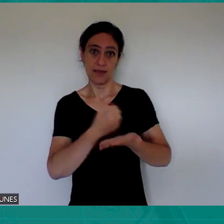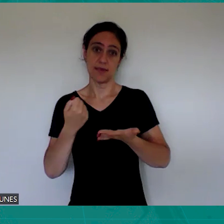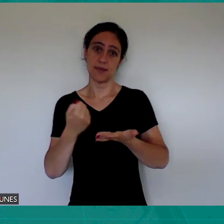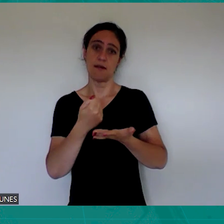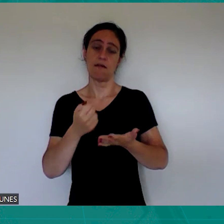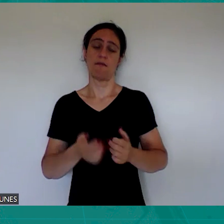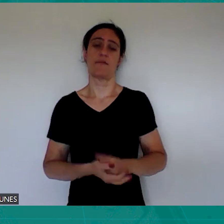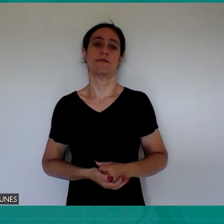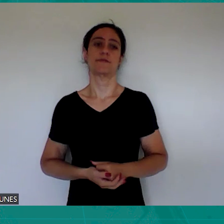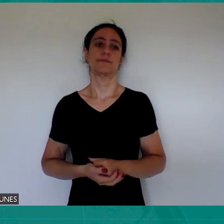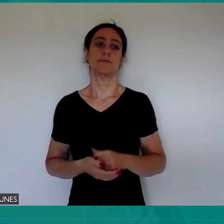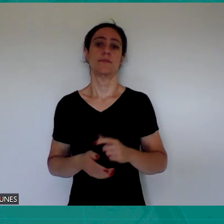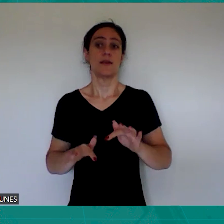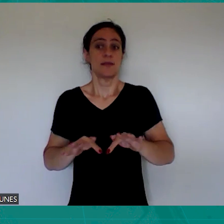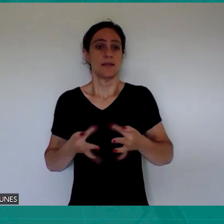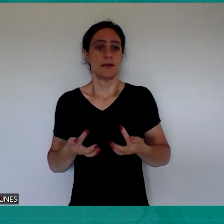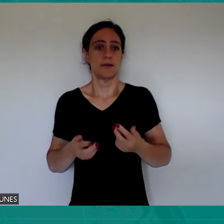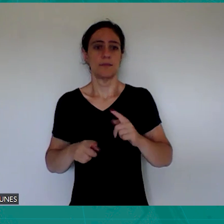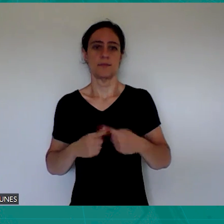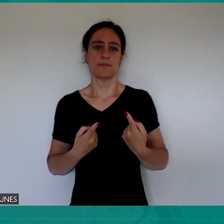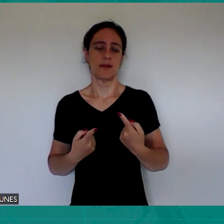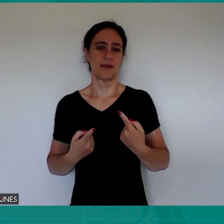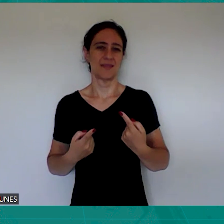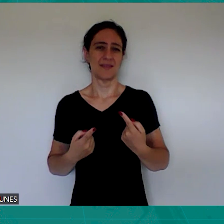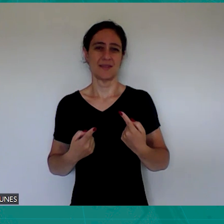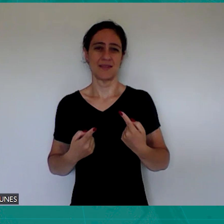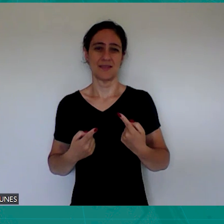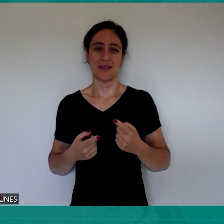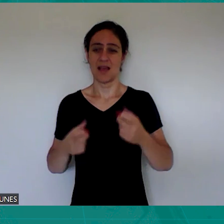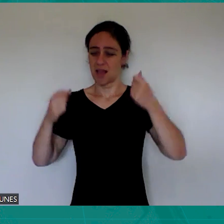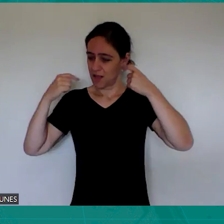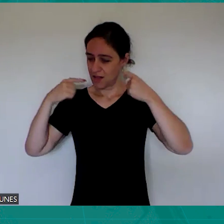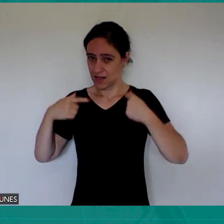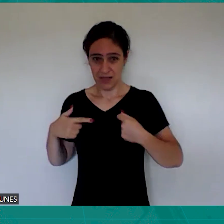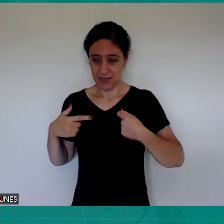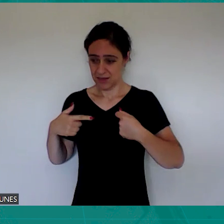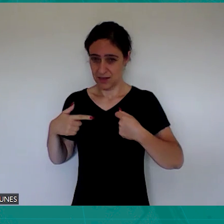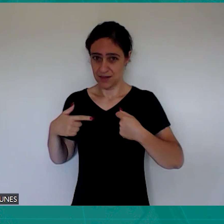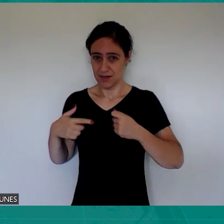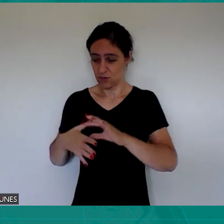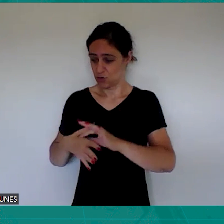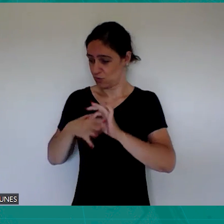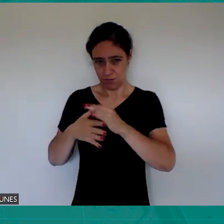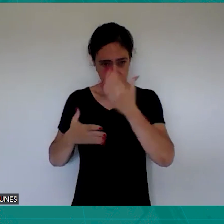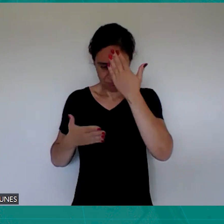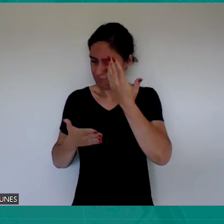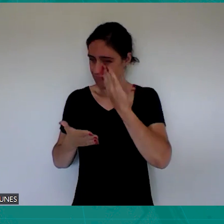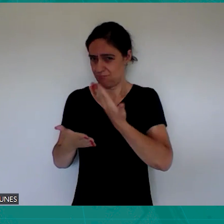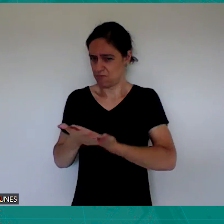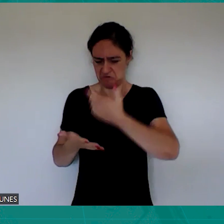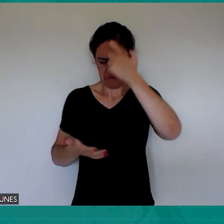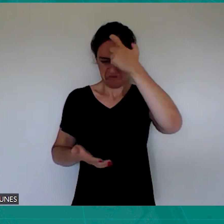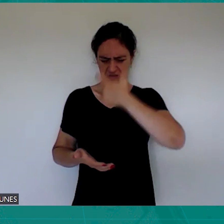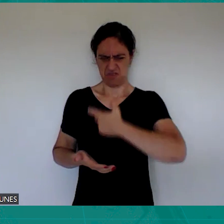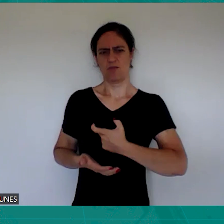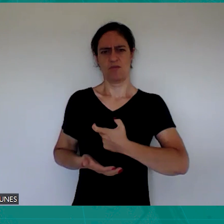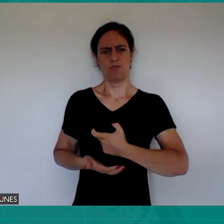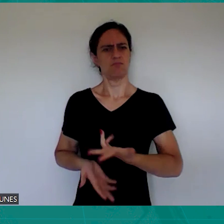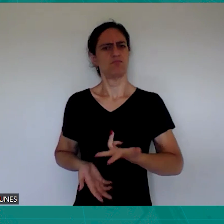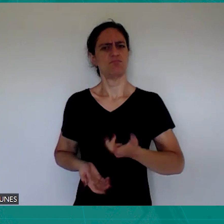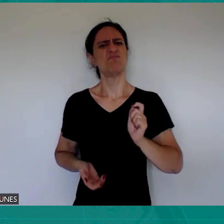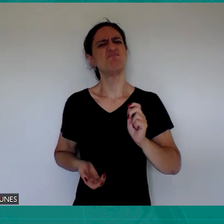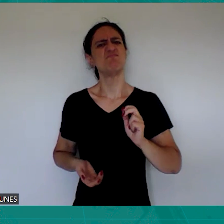eles não creram. Não creram o quê? No eu sou. O que é o eu sou, irmãos? Eu sou é aquele que